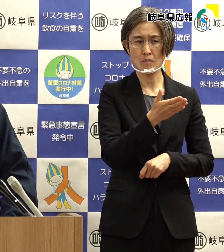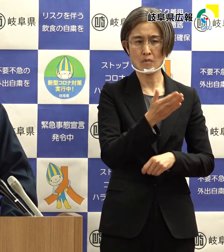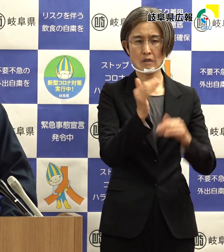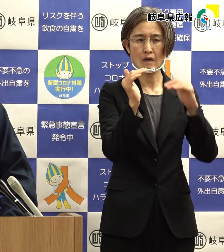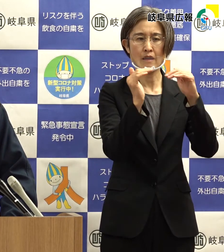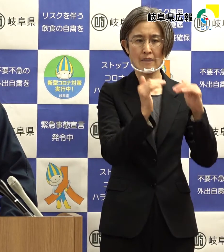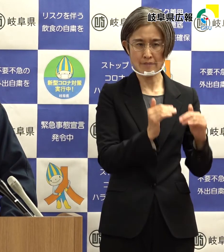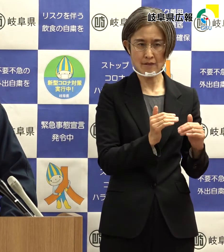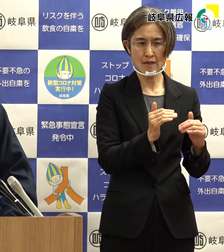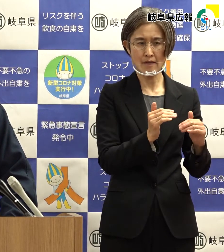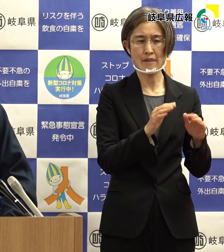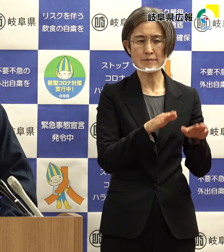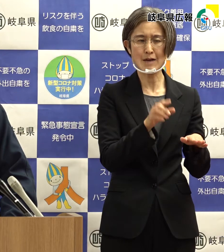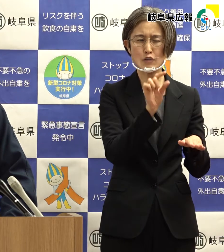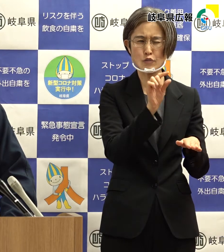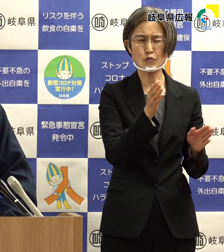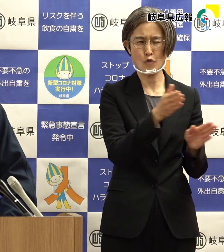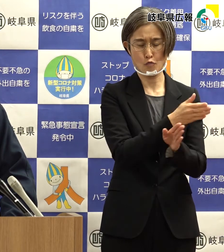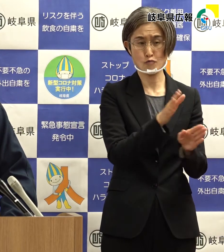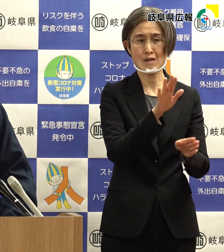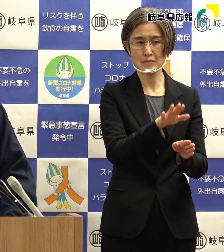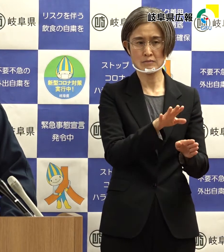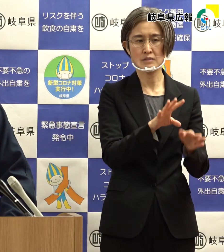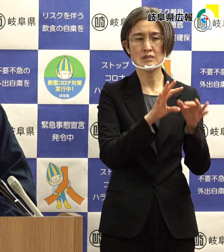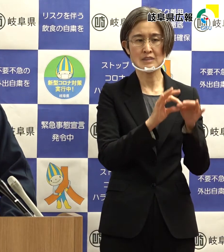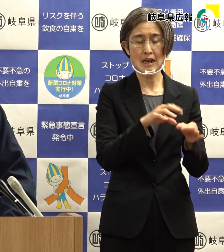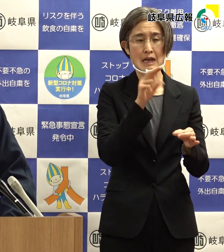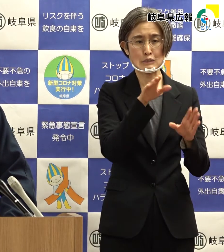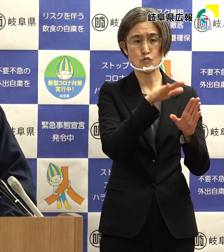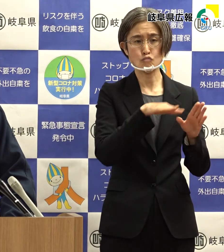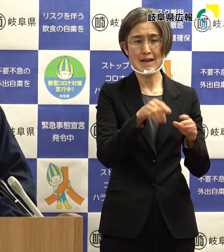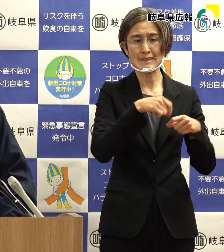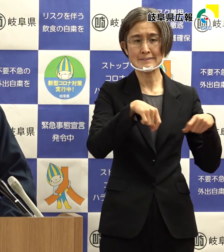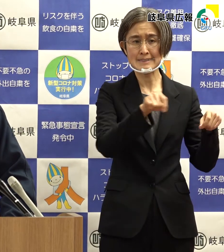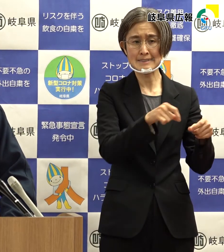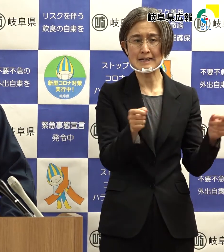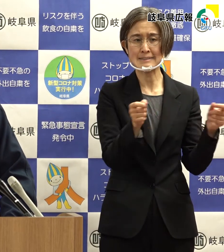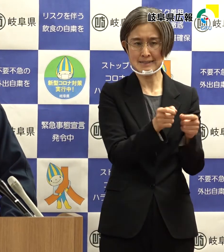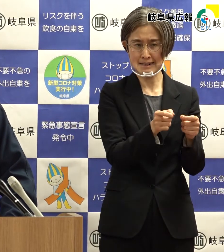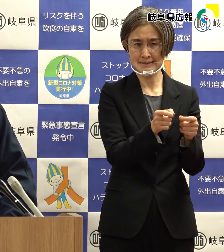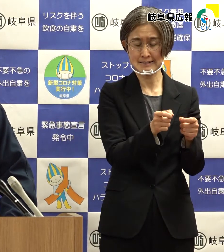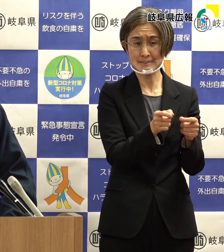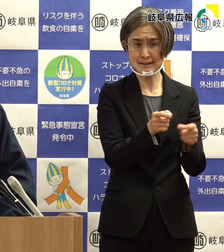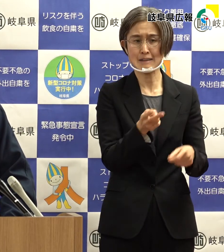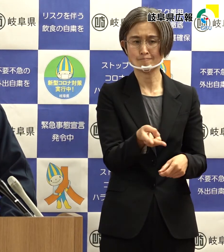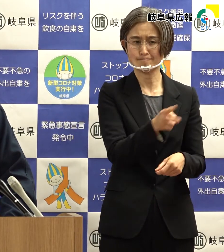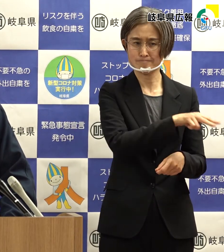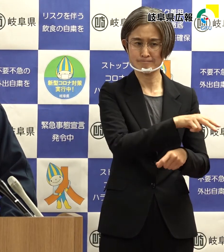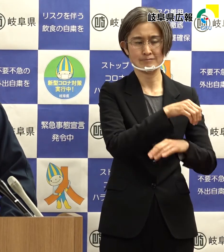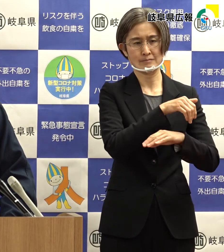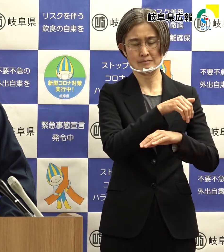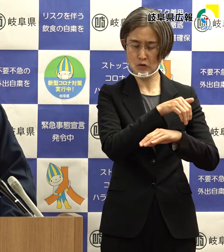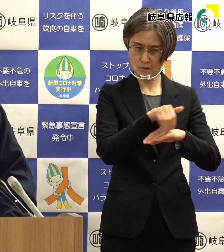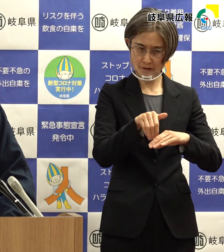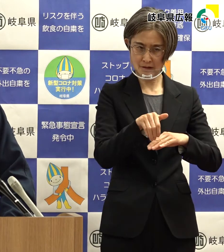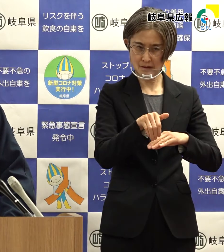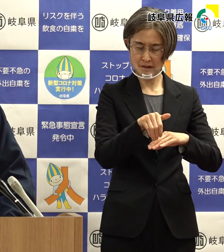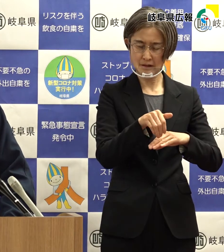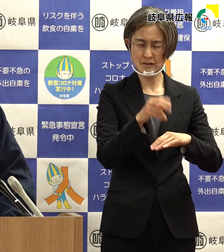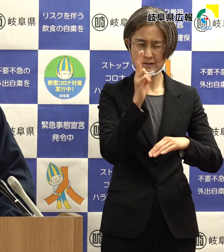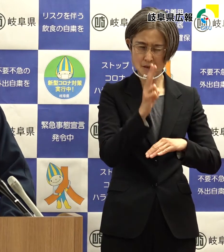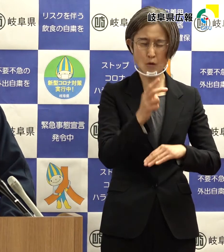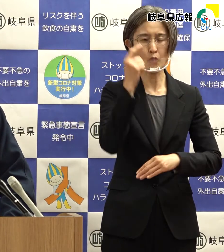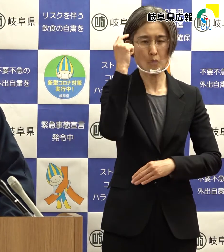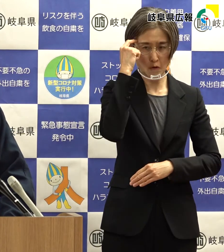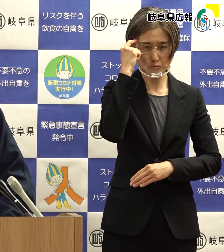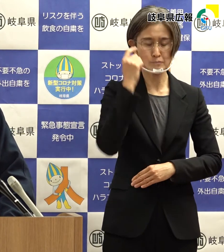少し余裕が出てきましたので、岐阜県域が最も近いですから、ですけど一番多いんじゃないかなと思いますけどね。は